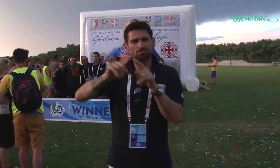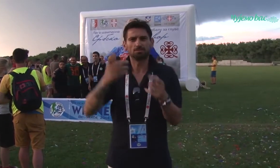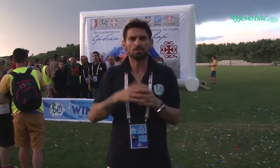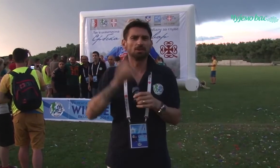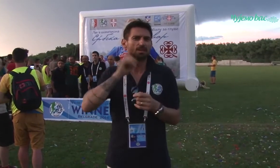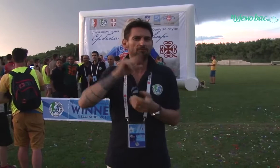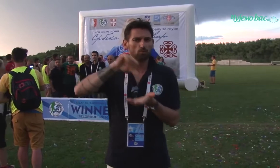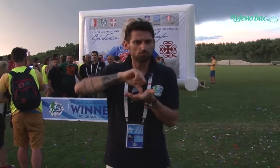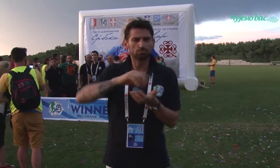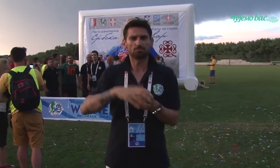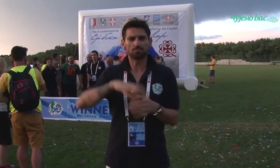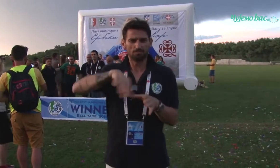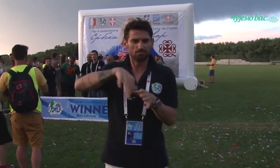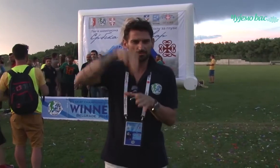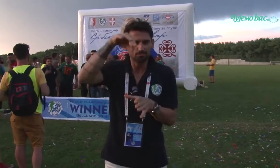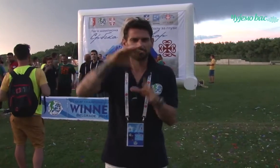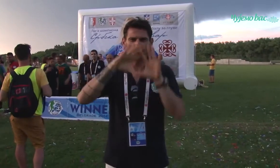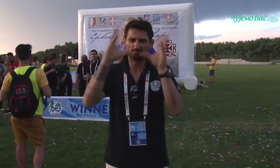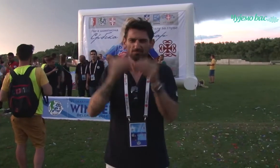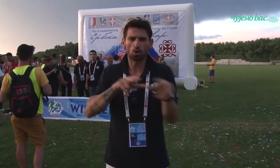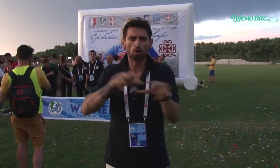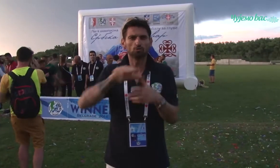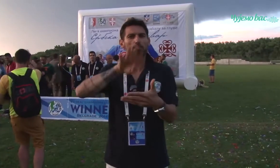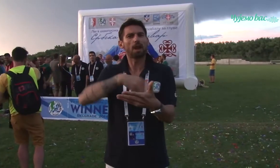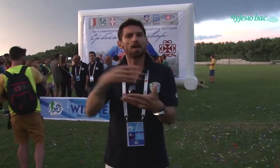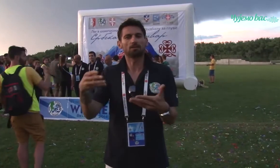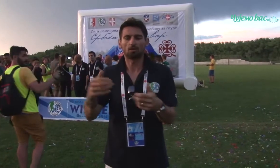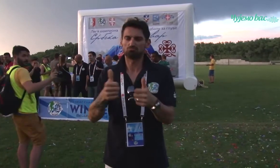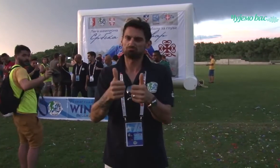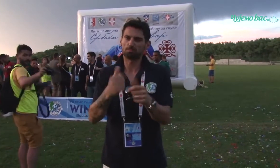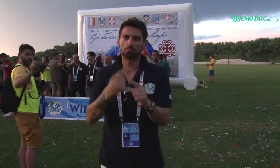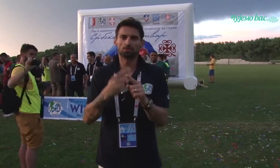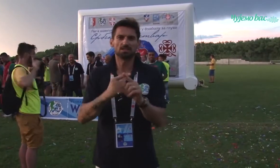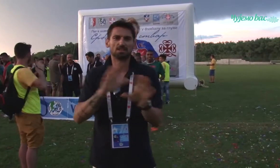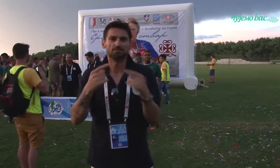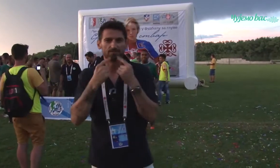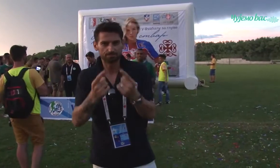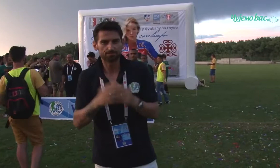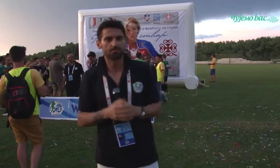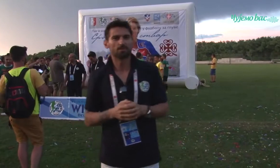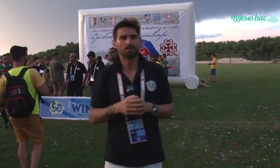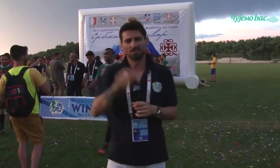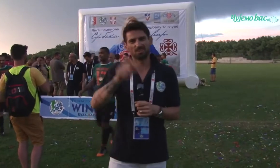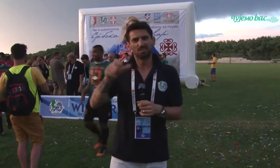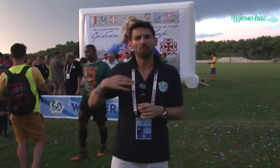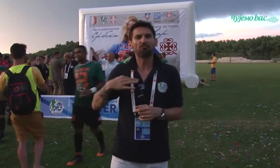teren, sve, bili smo u klubu Luvi Žreb, sve dobro prošlo, plan, program, imam samo